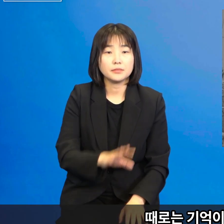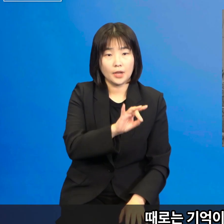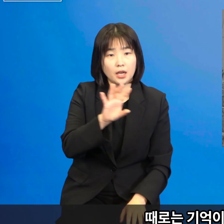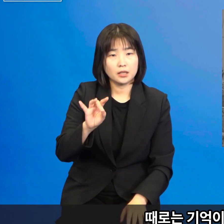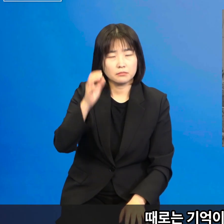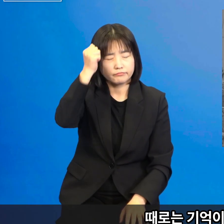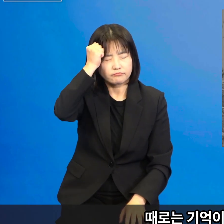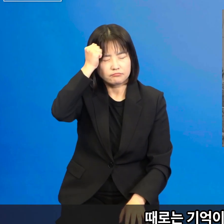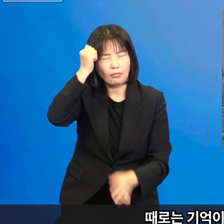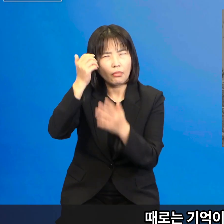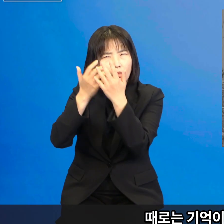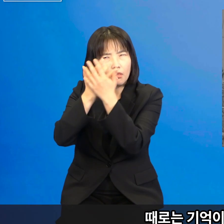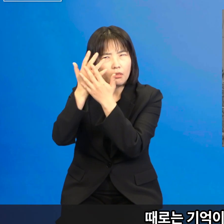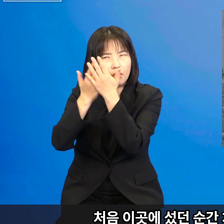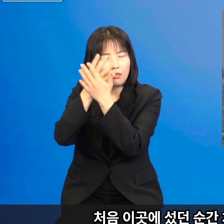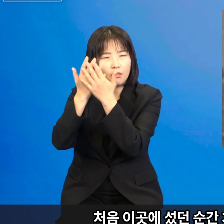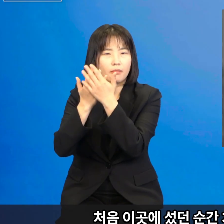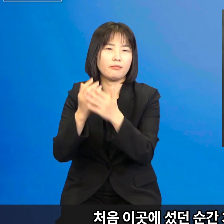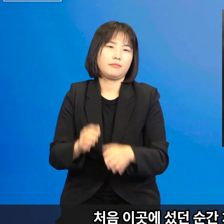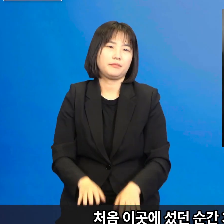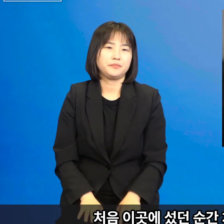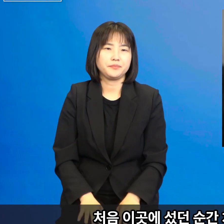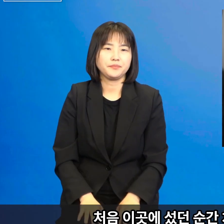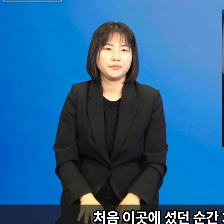때로는 기억이 희미해집니다.